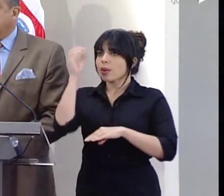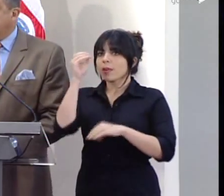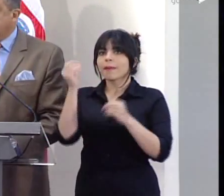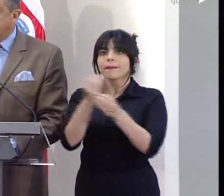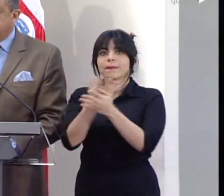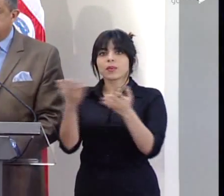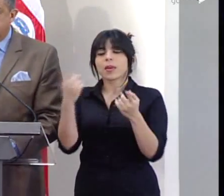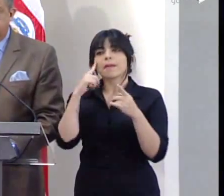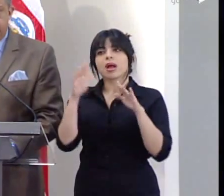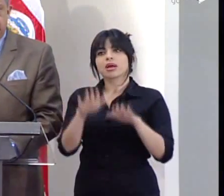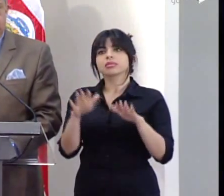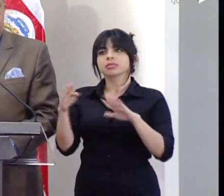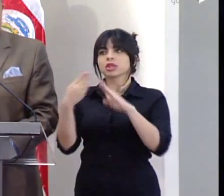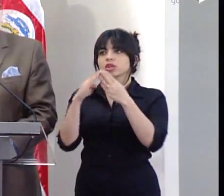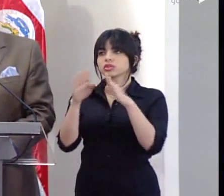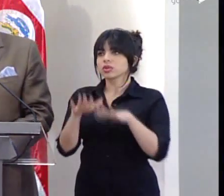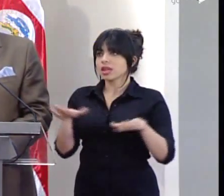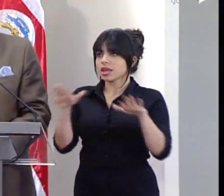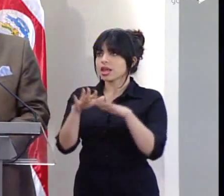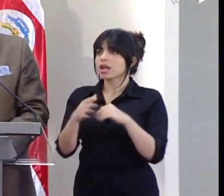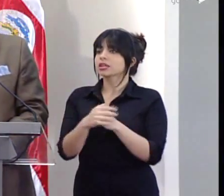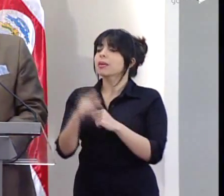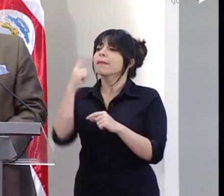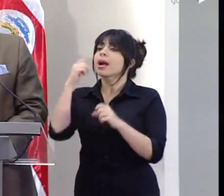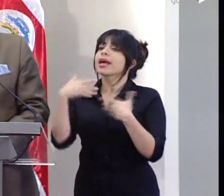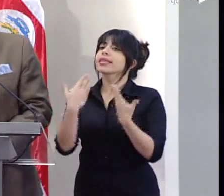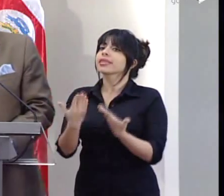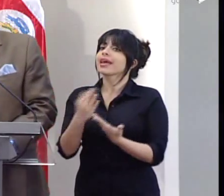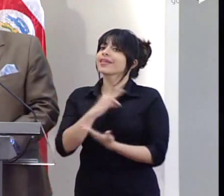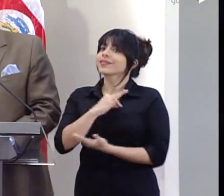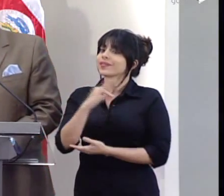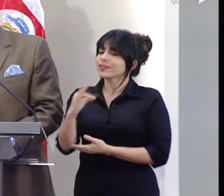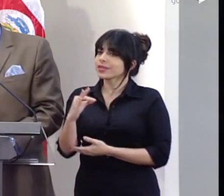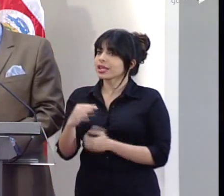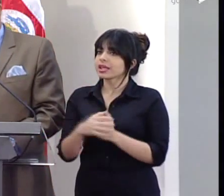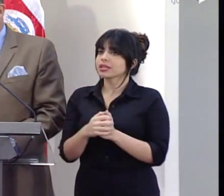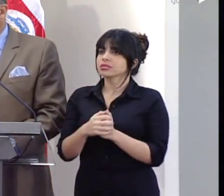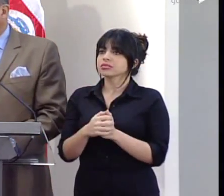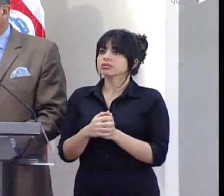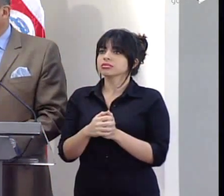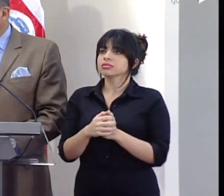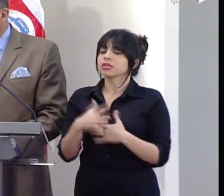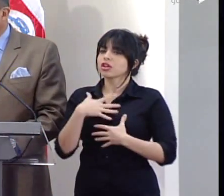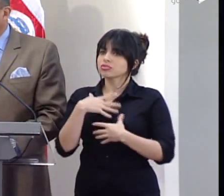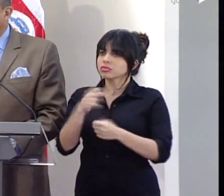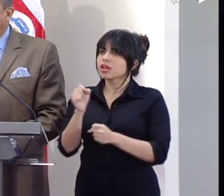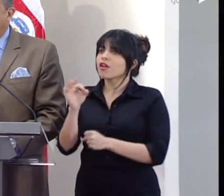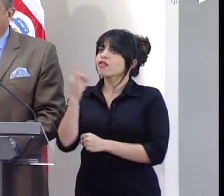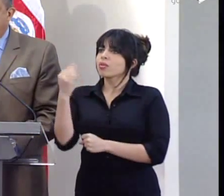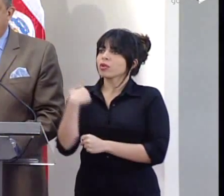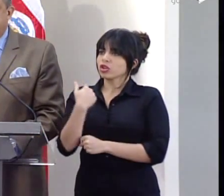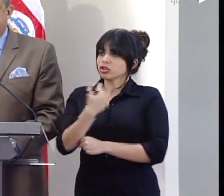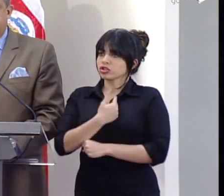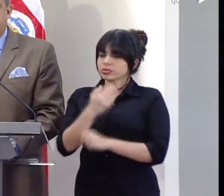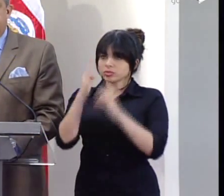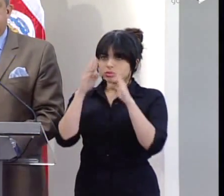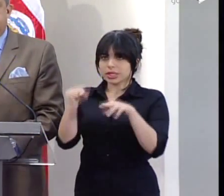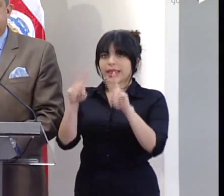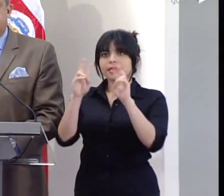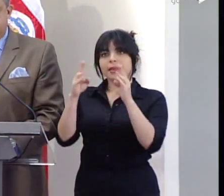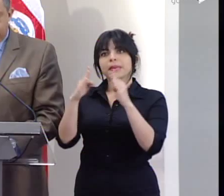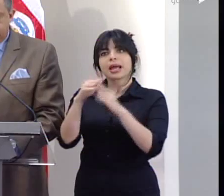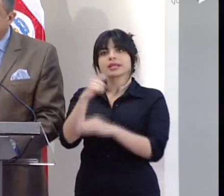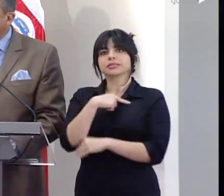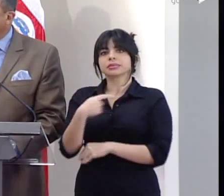para tranquilidad de la ciudadanía y para dar fe de la forma como estamos abordando este tema en la